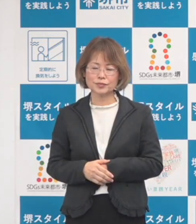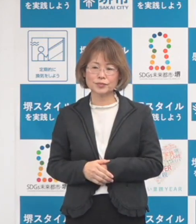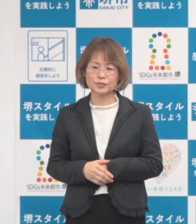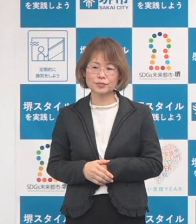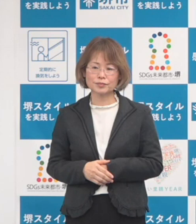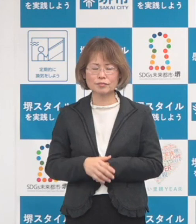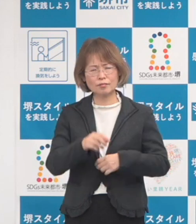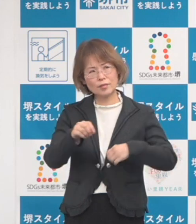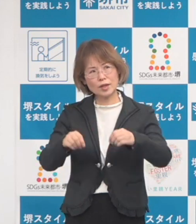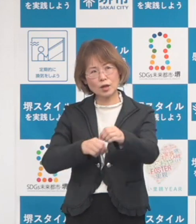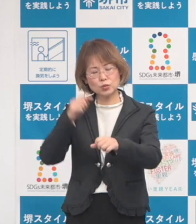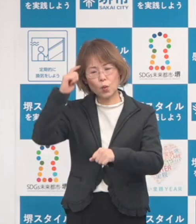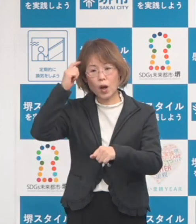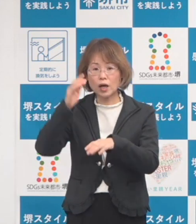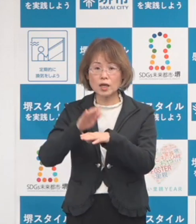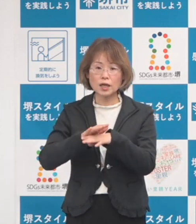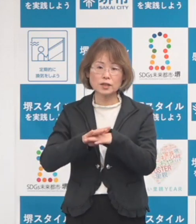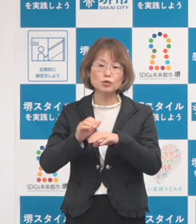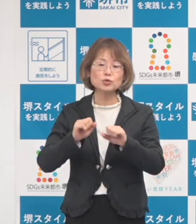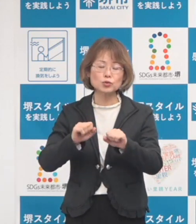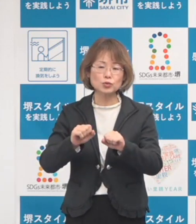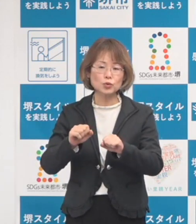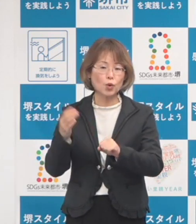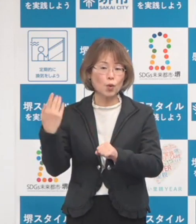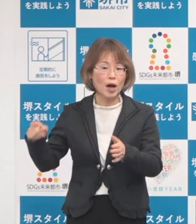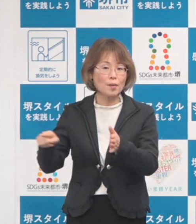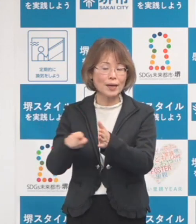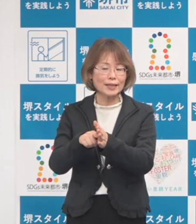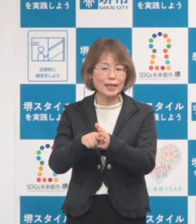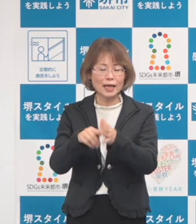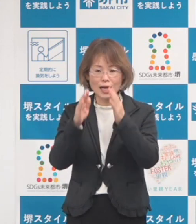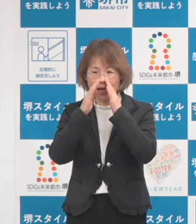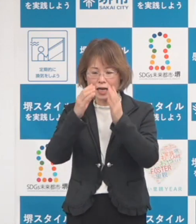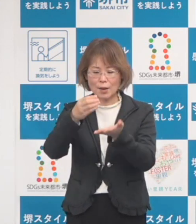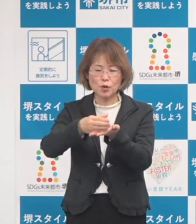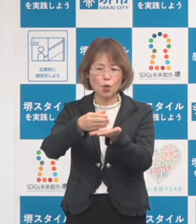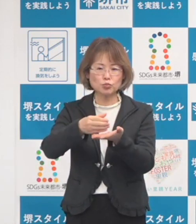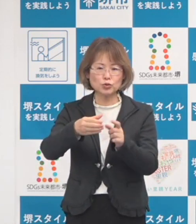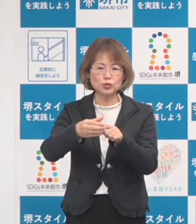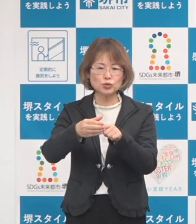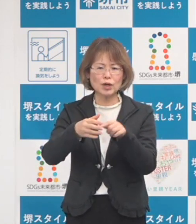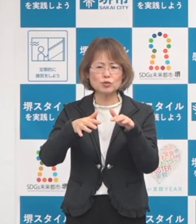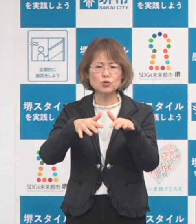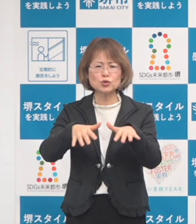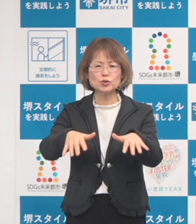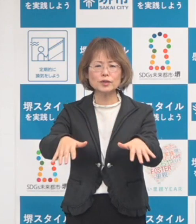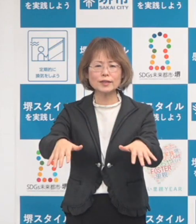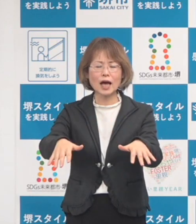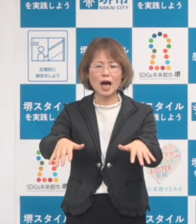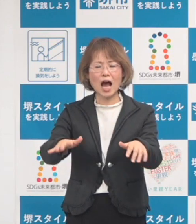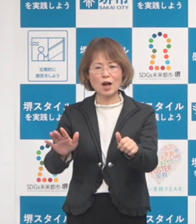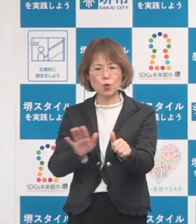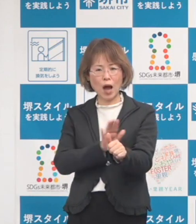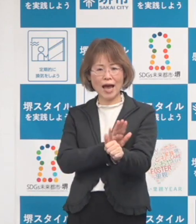逆の考え方をすると、今までその紙コップであるとかそういったものが普及していった背景は、